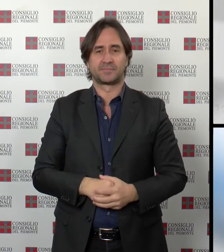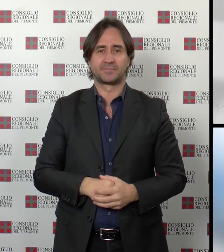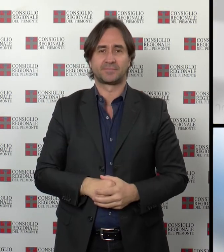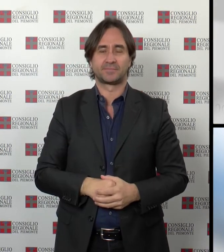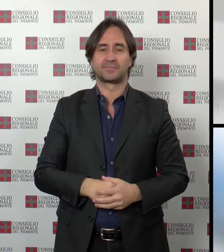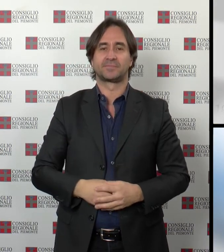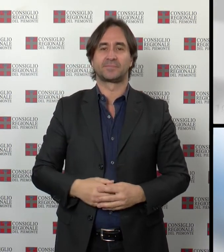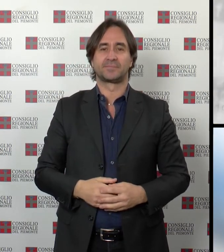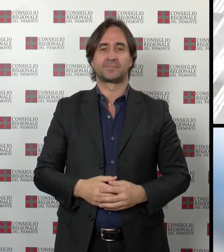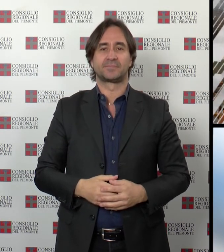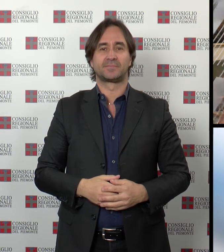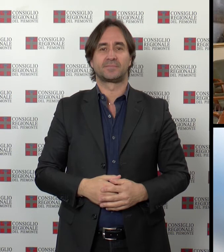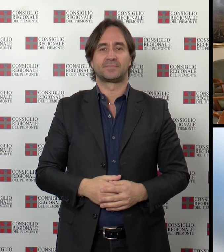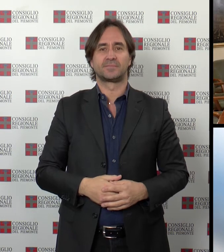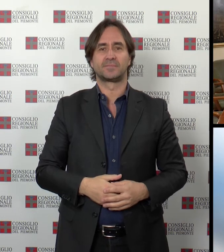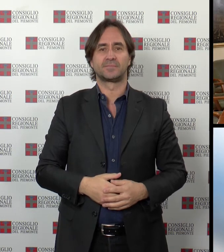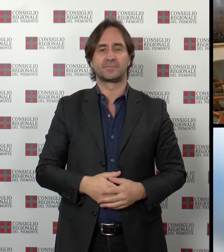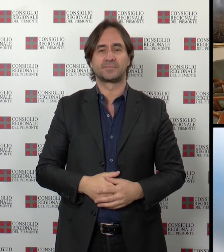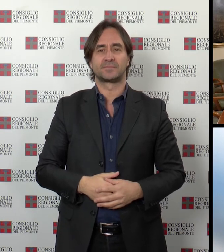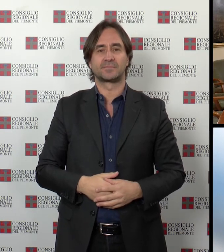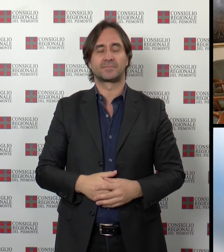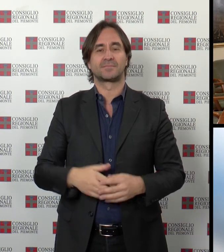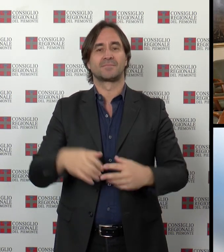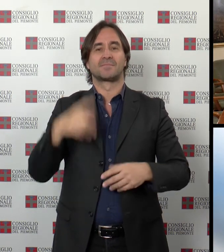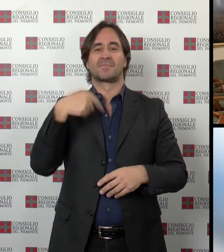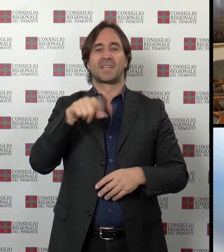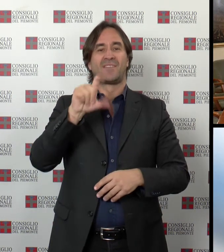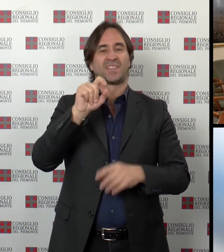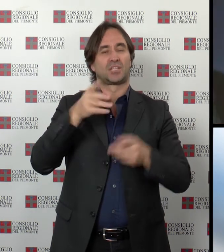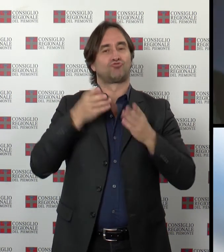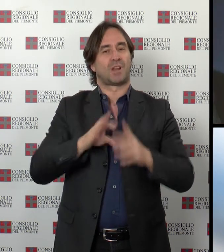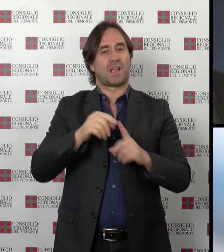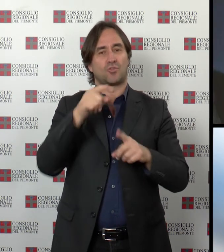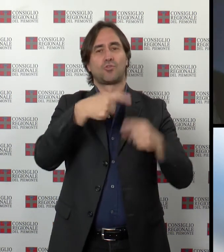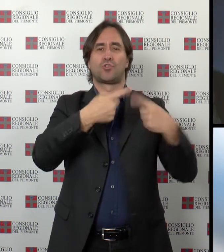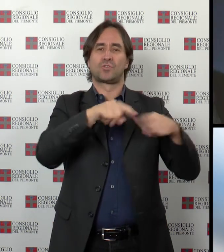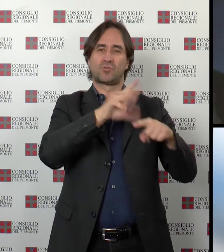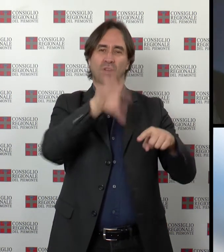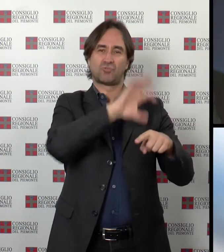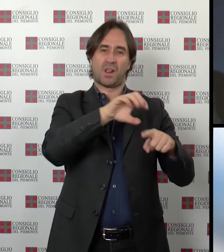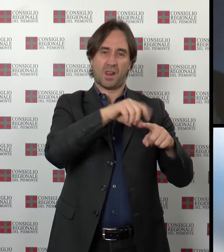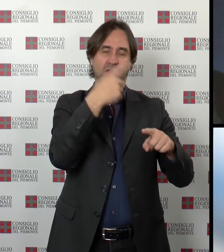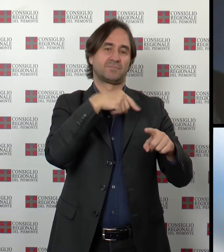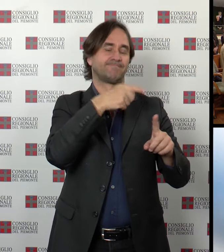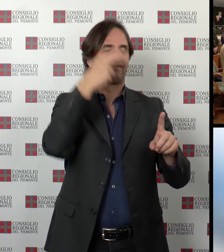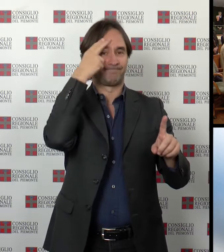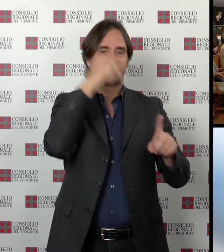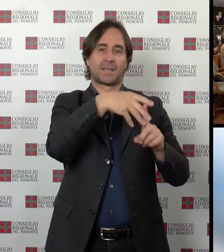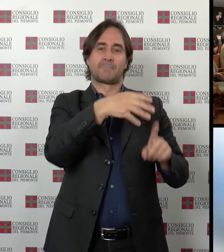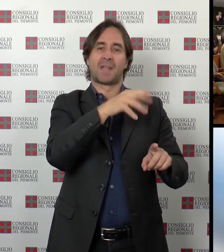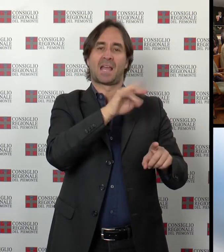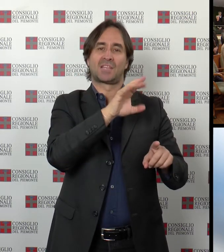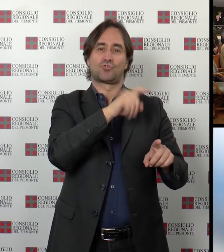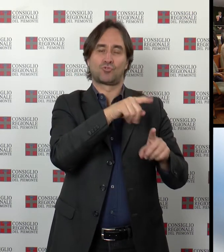7 giorni in consiglio. In apertura della seduta del 20 gennaio, il Consiglio regionale ha commemorato Marcello Garino,